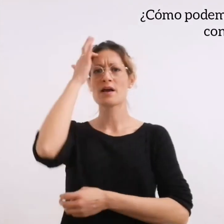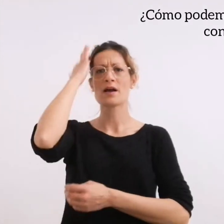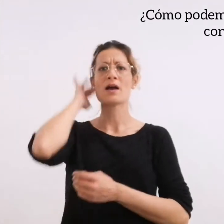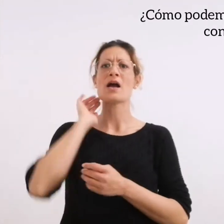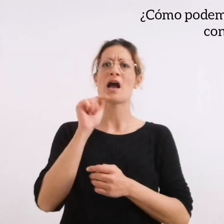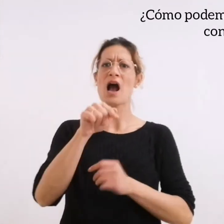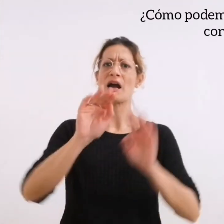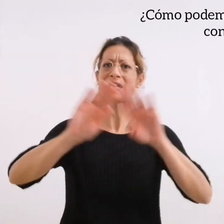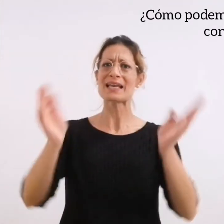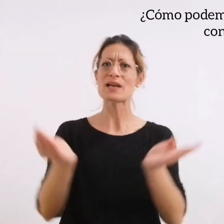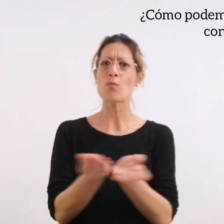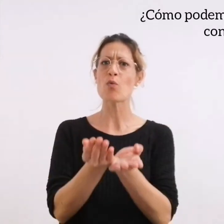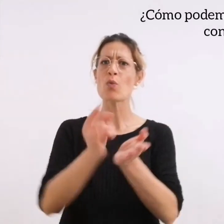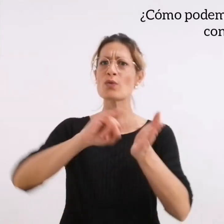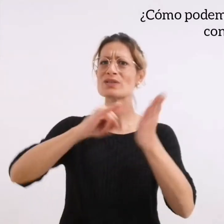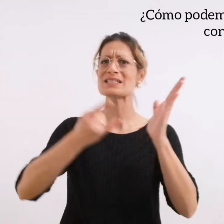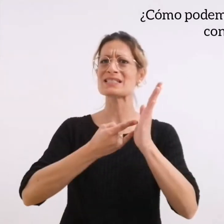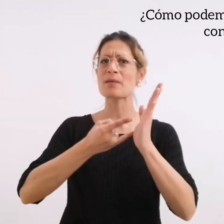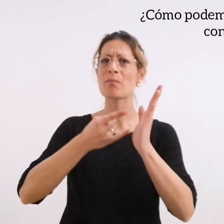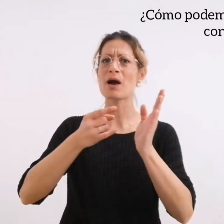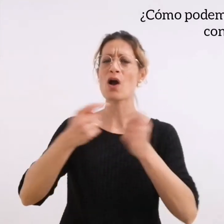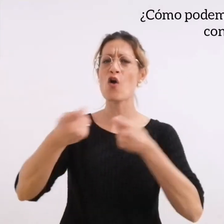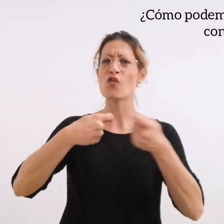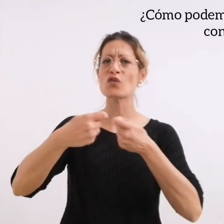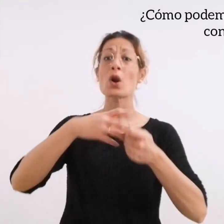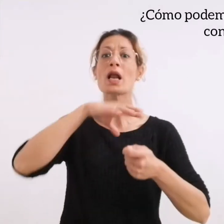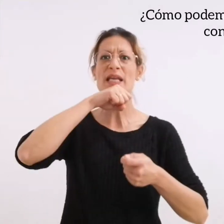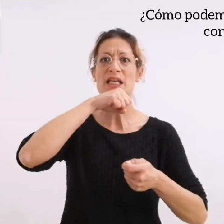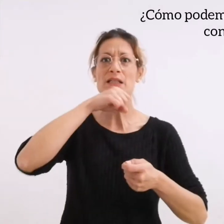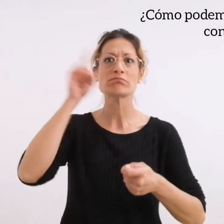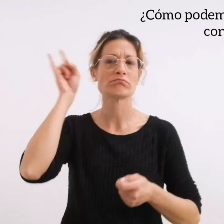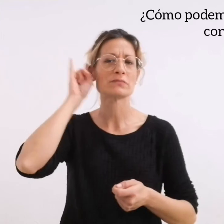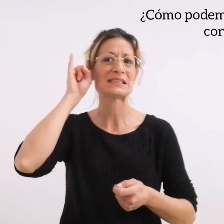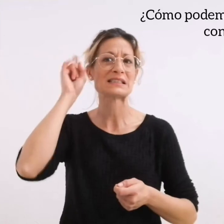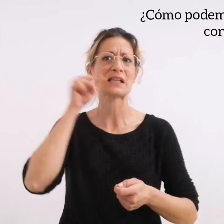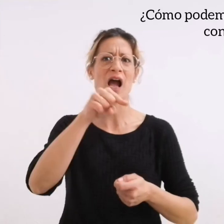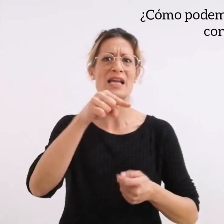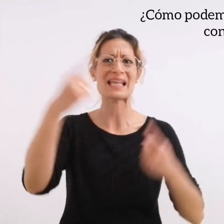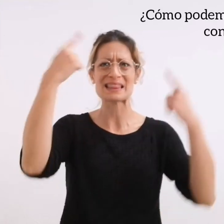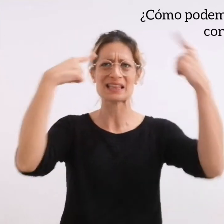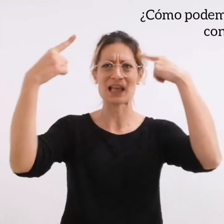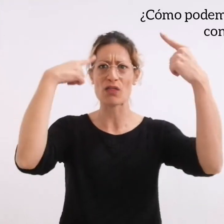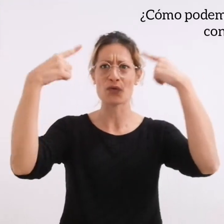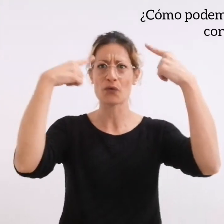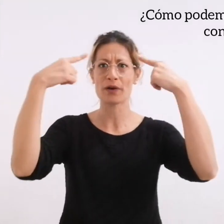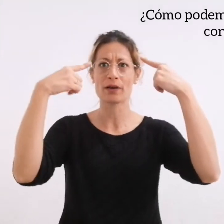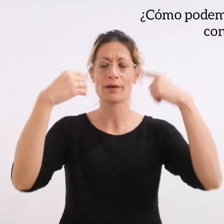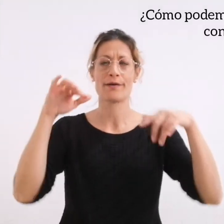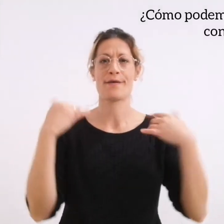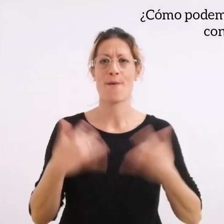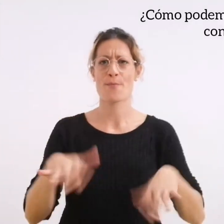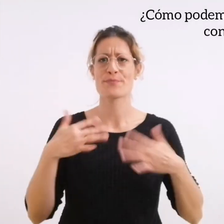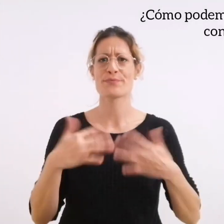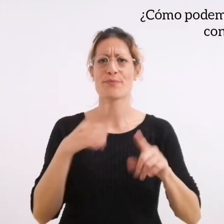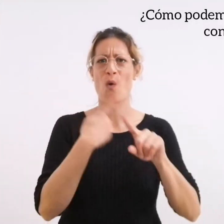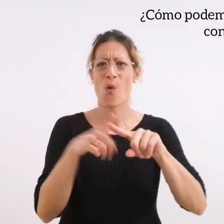sistema controlado por Satanás, ahí hay cantidad de tentaciones, cantidad de cosas que parecen cosas